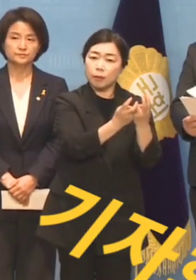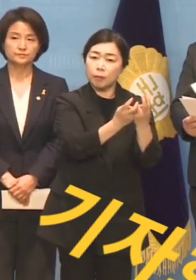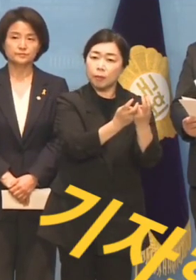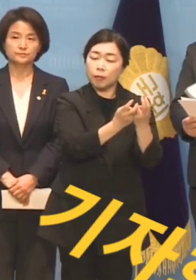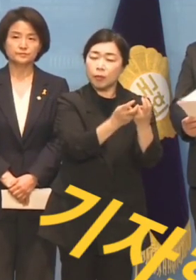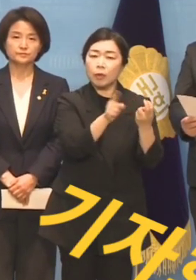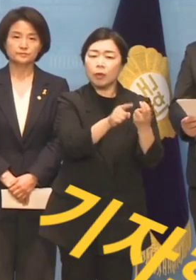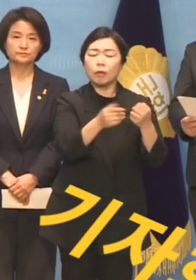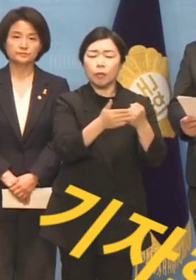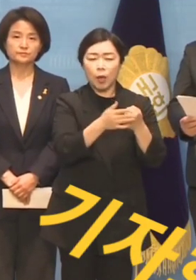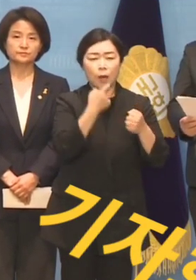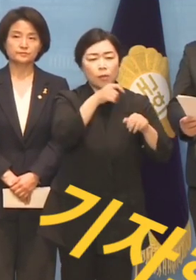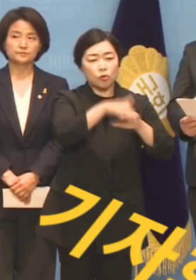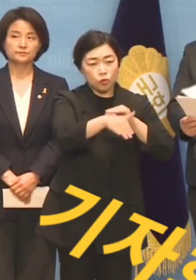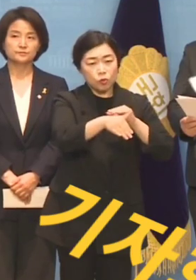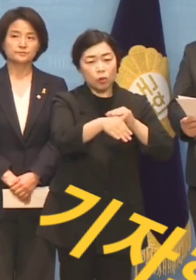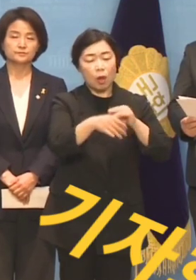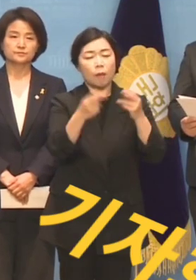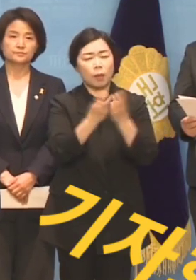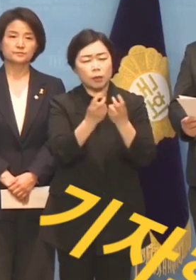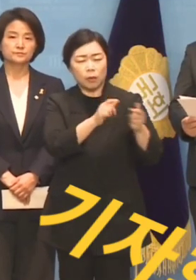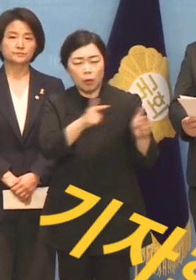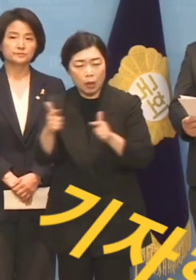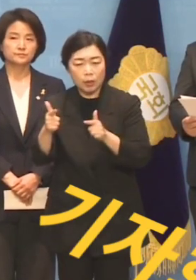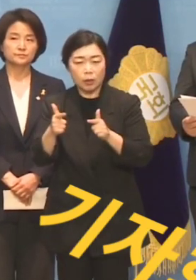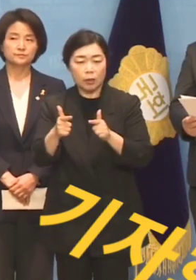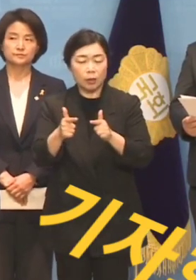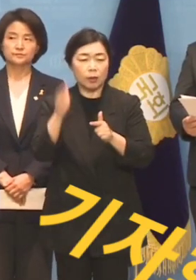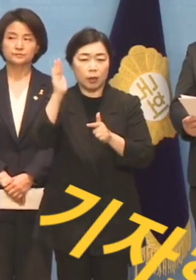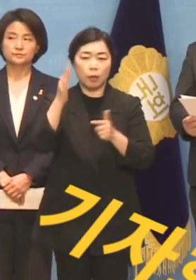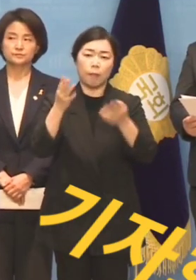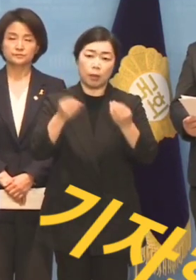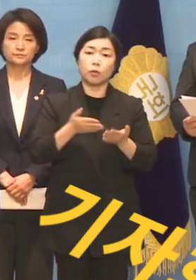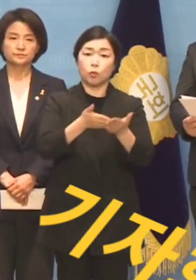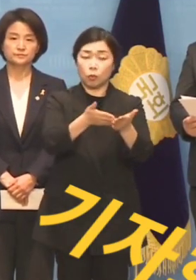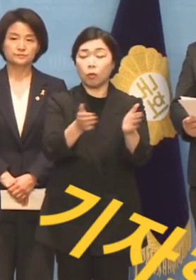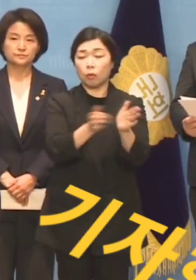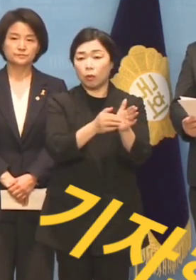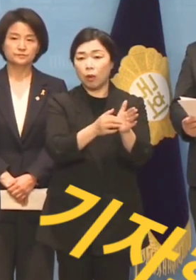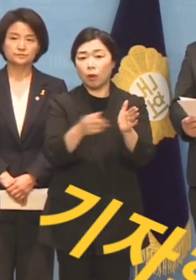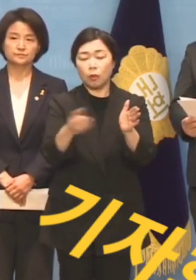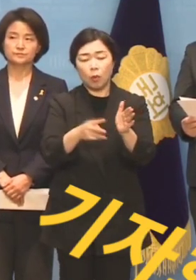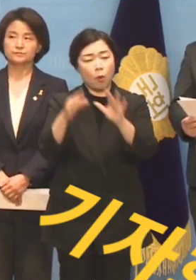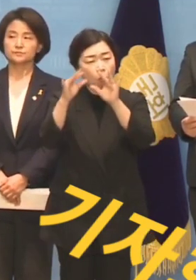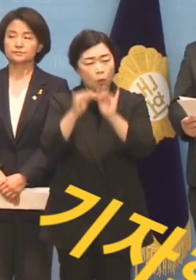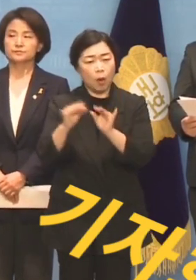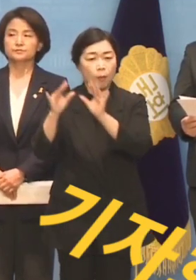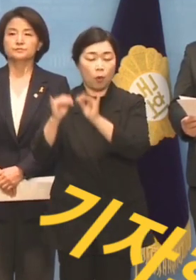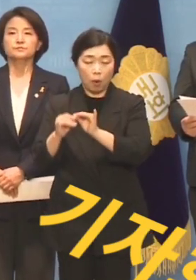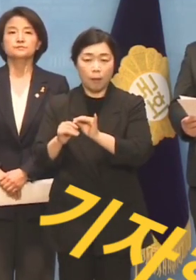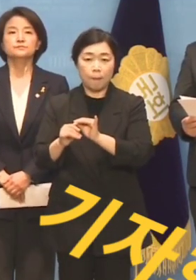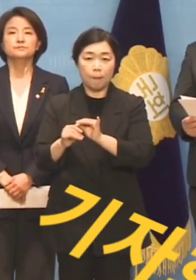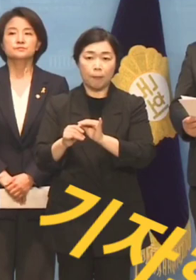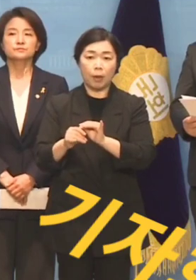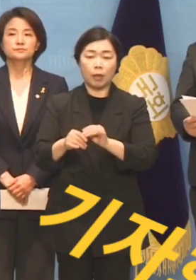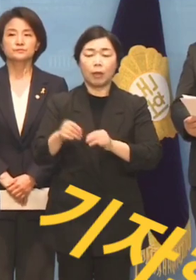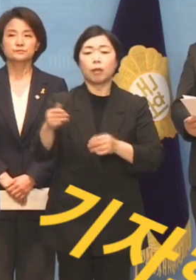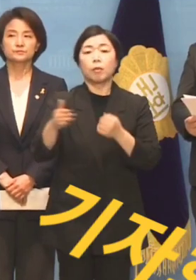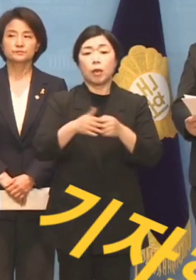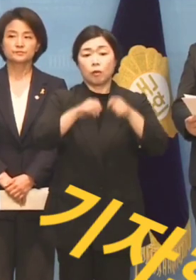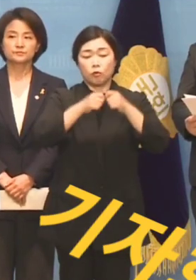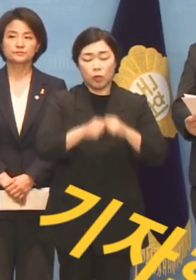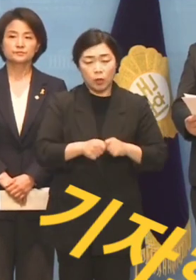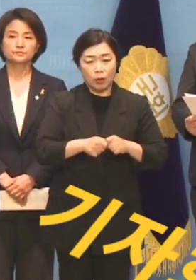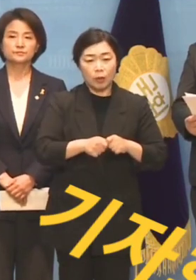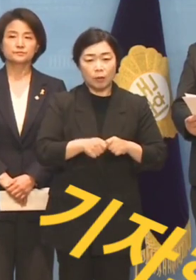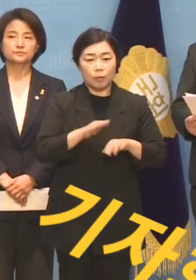이런 민주적인 비례대표 선출에 대한 의견들이 많이 나왔고 여기에 대해서도 많은 공감대가 있었습니다. 이런 세부적인